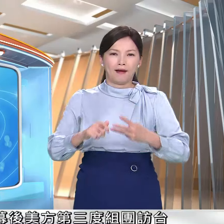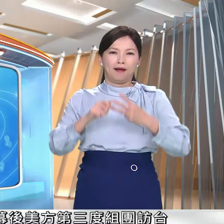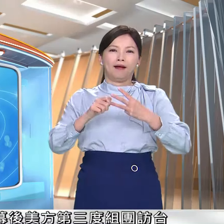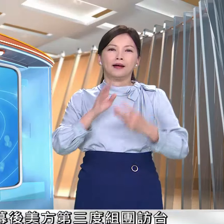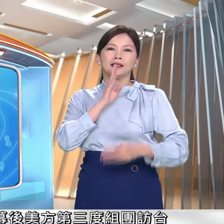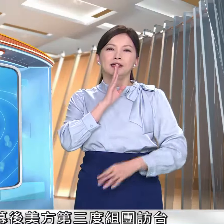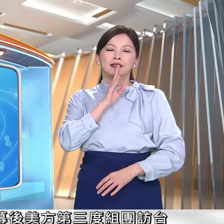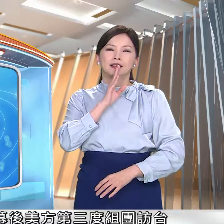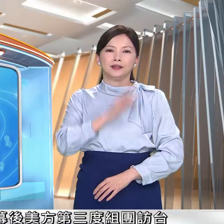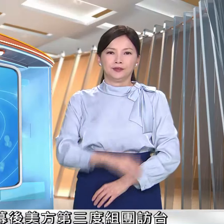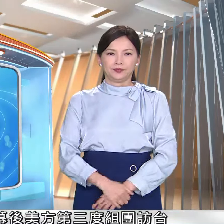访台。